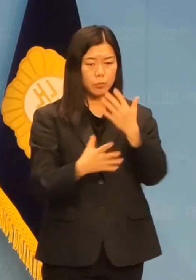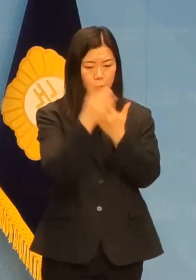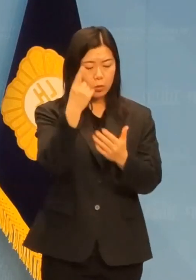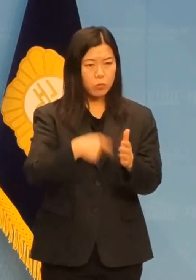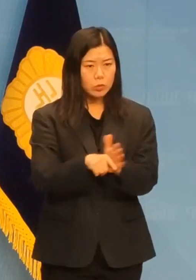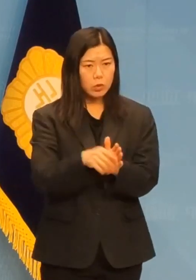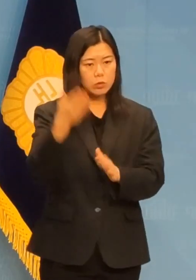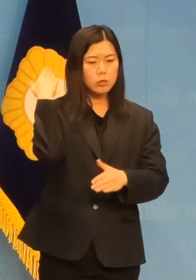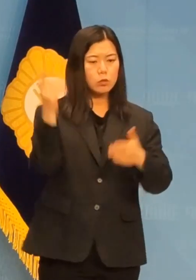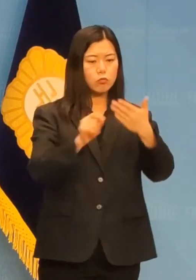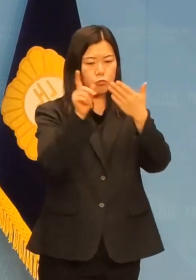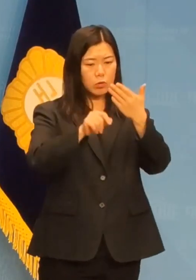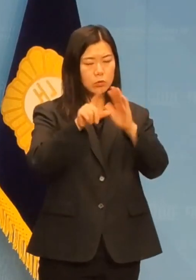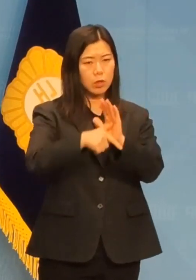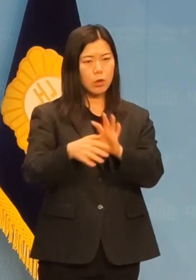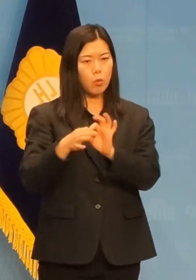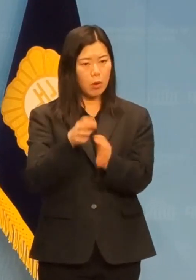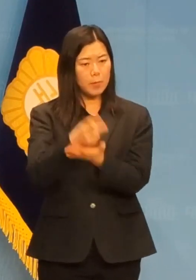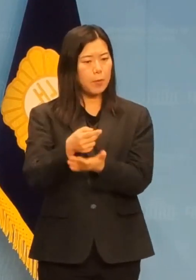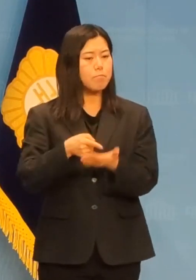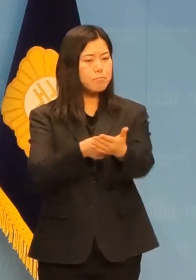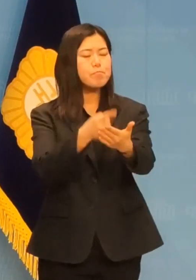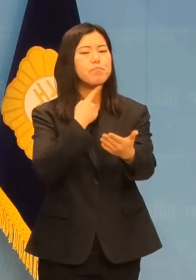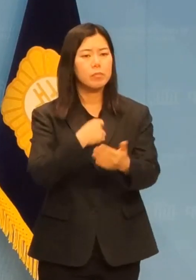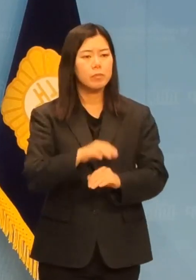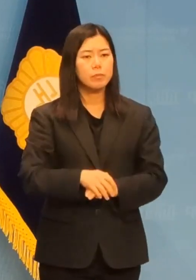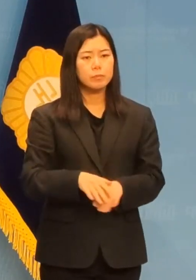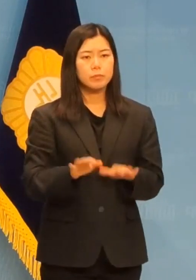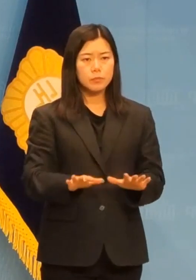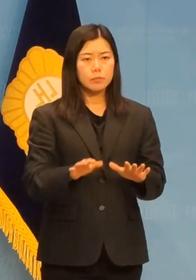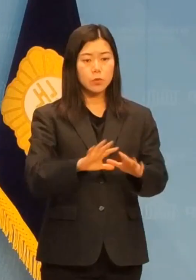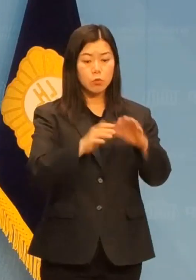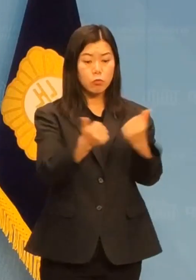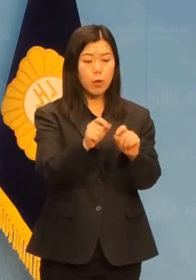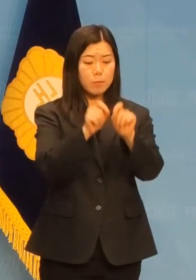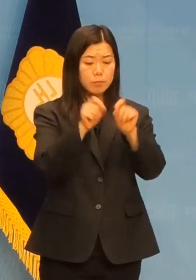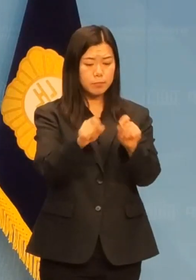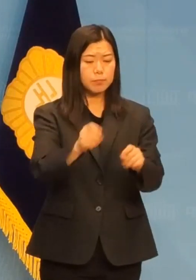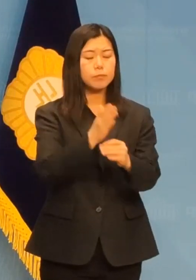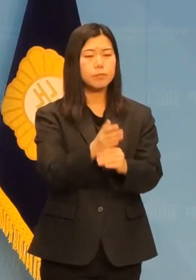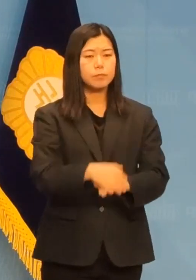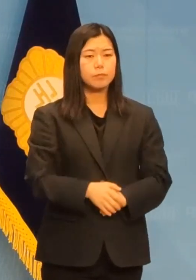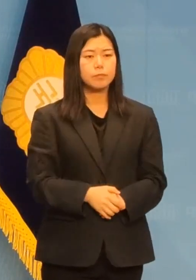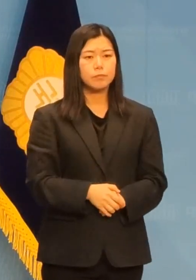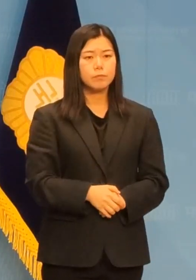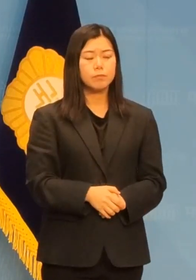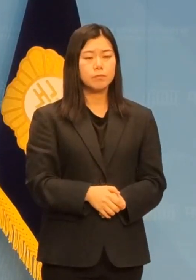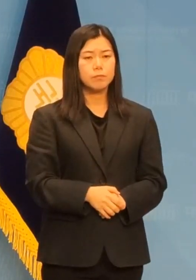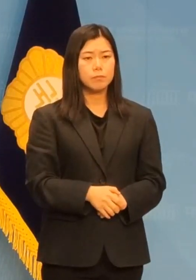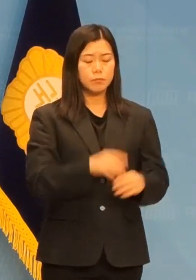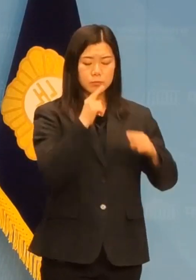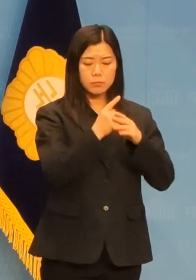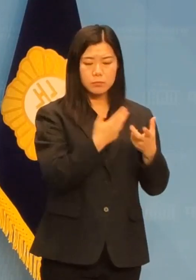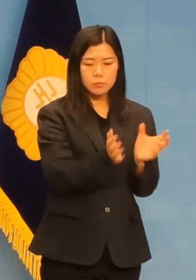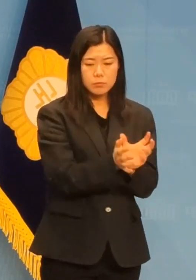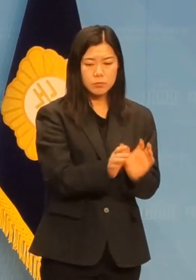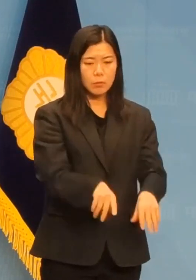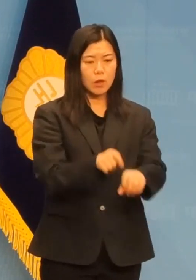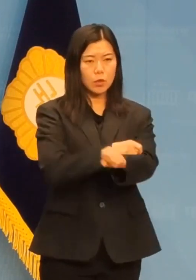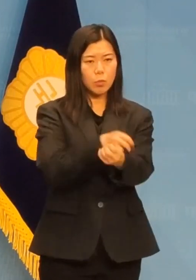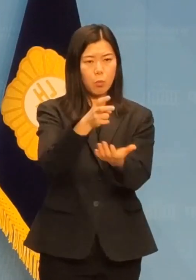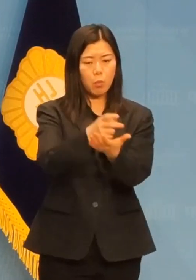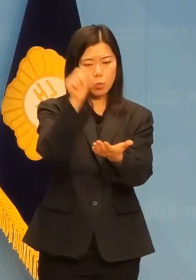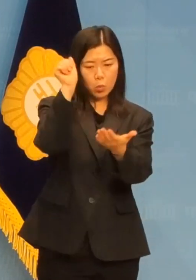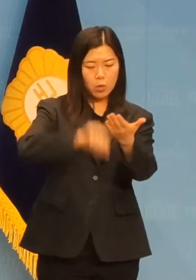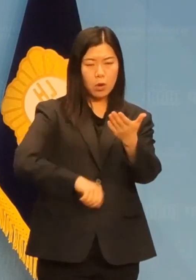지난 9월 관련 법안을 발의한 바 있으며 현재 국회에 계류 중입니다. 민주당은 특별법